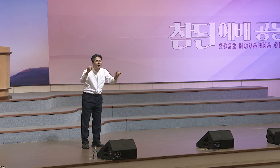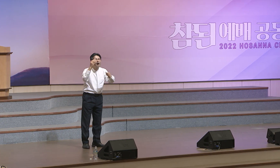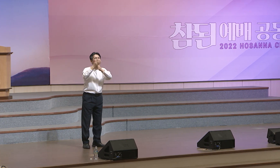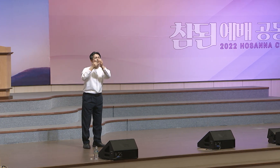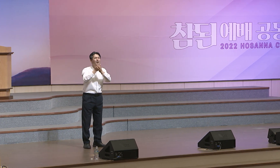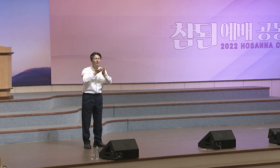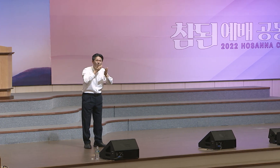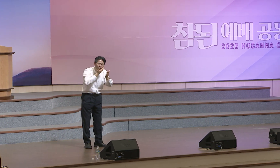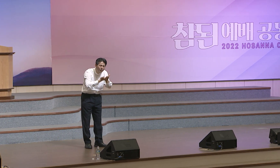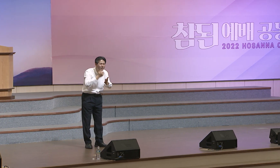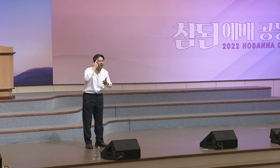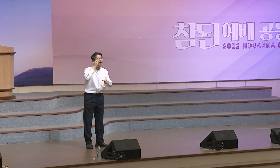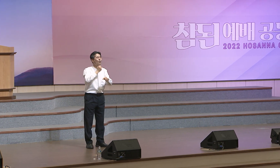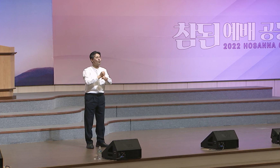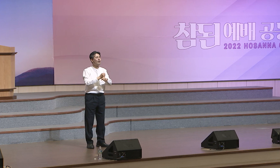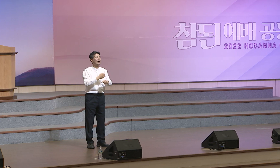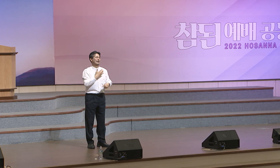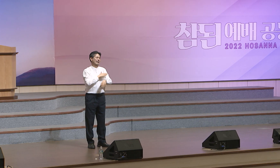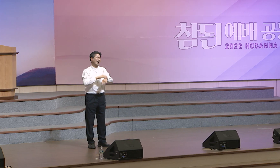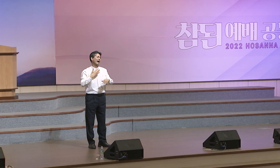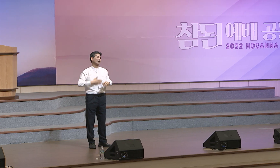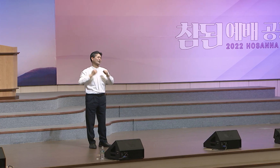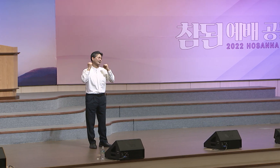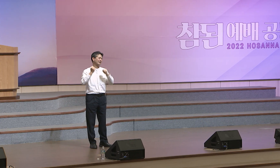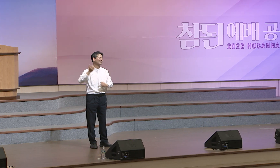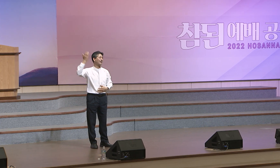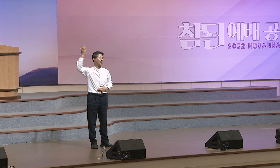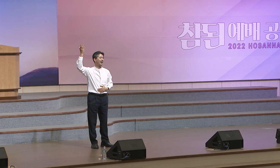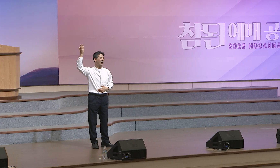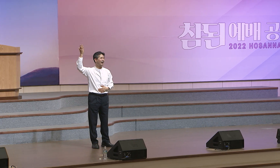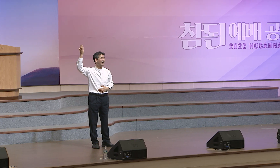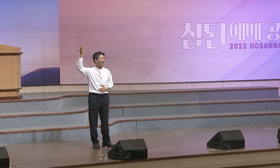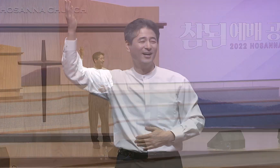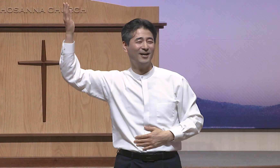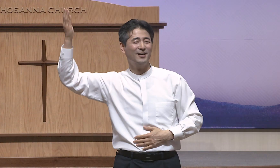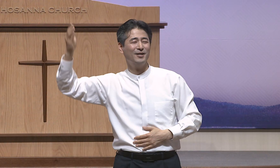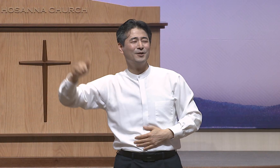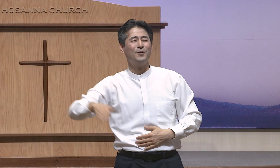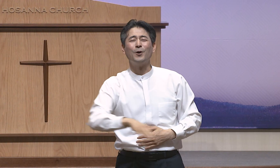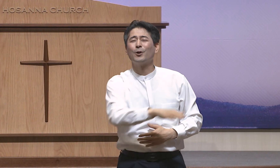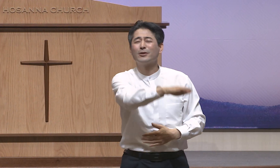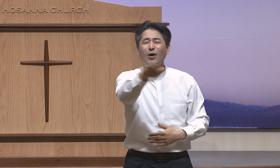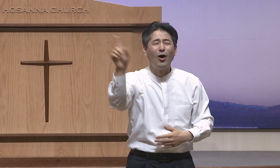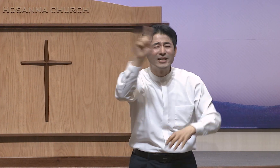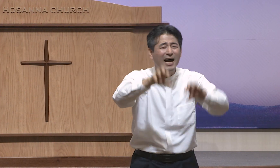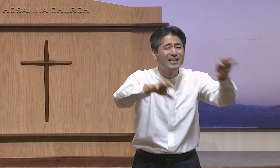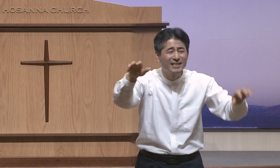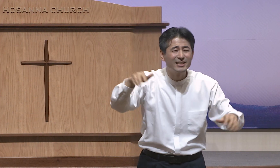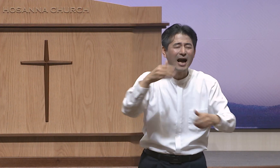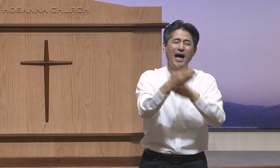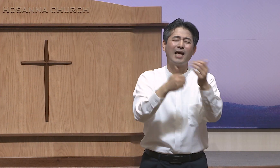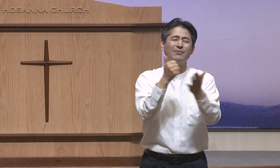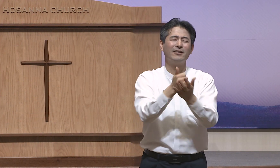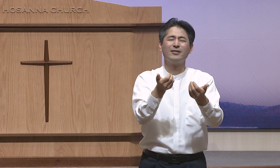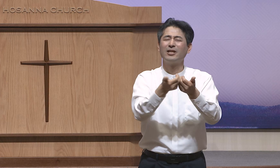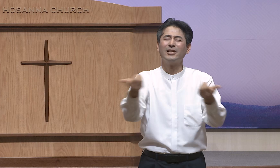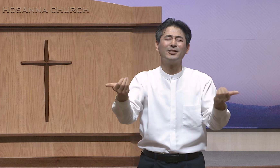여러분 각자의 삶이 참 소중합니다. 주님께서 여러분들을 다 아시고